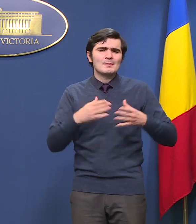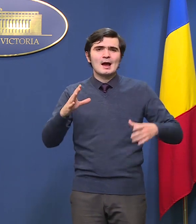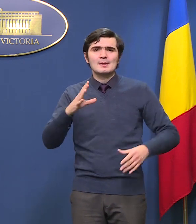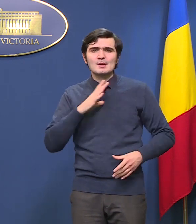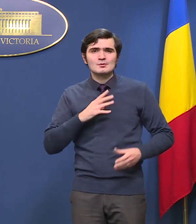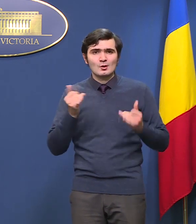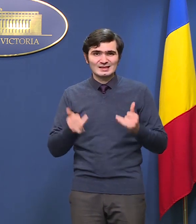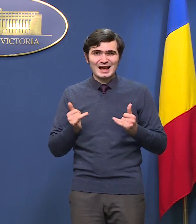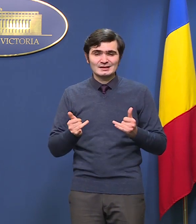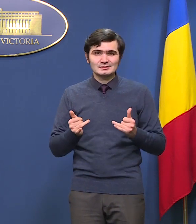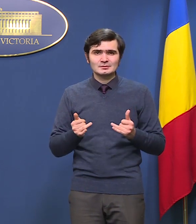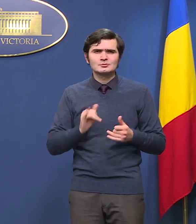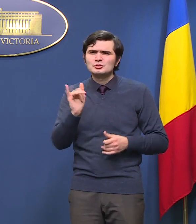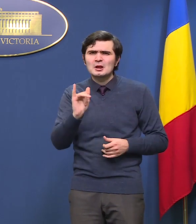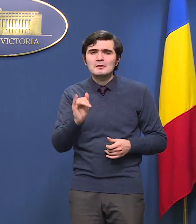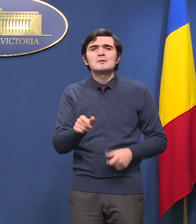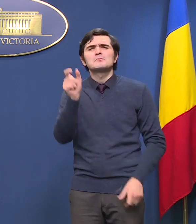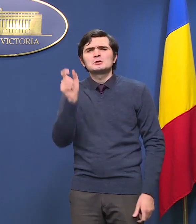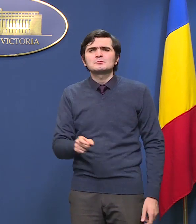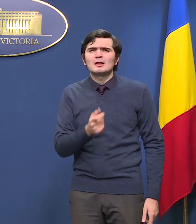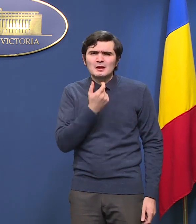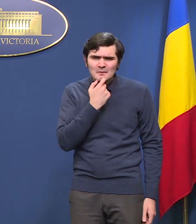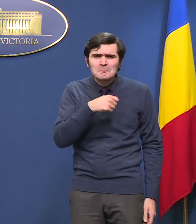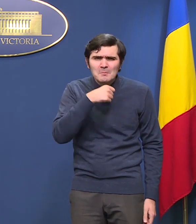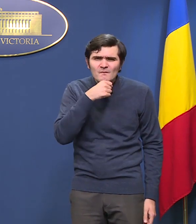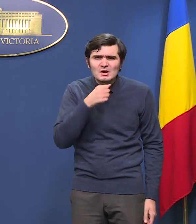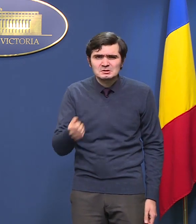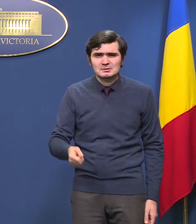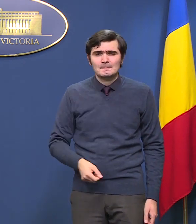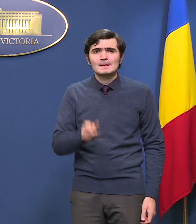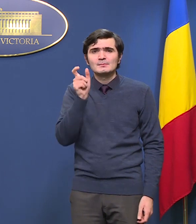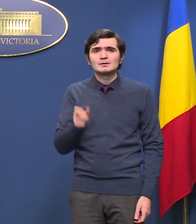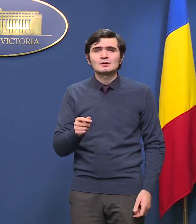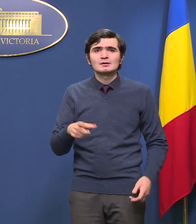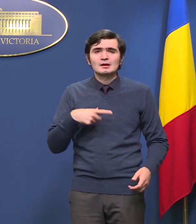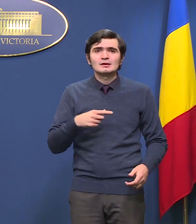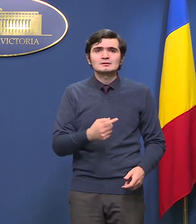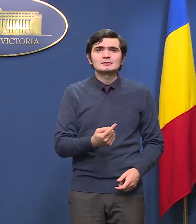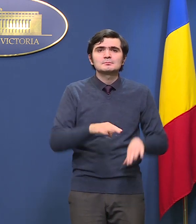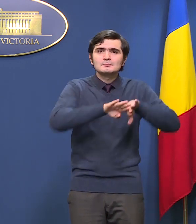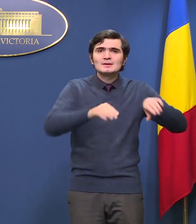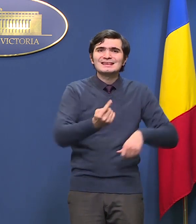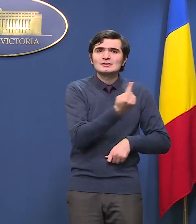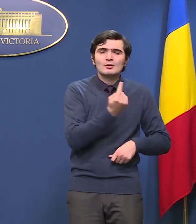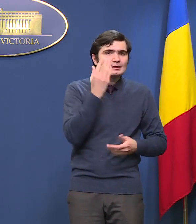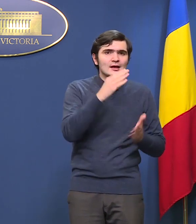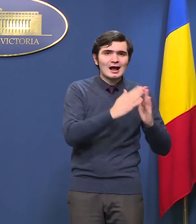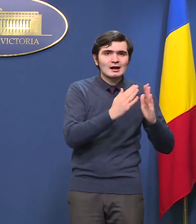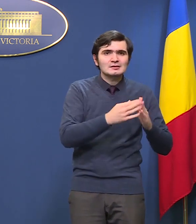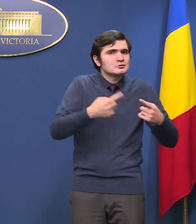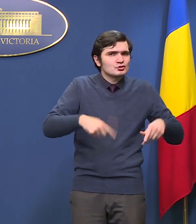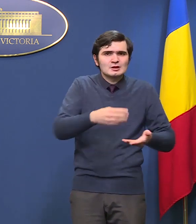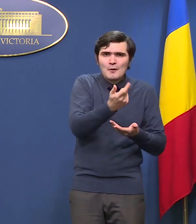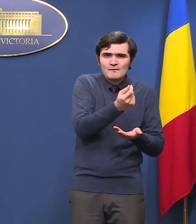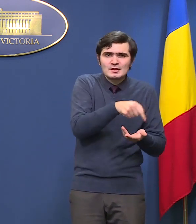cel mai mare ajutor sunt persoanele în vârstă, persoanele izolate la domiciliu care nu au venituri și care au nevoie